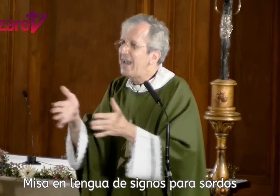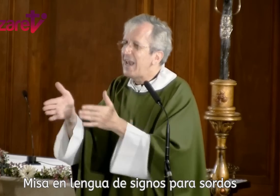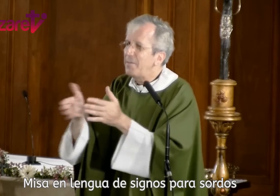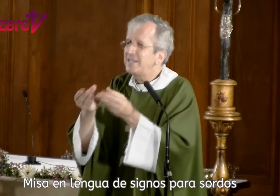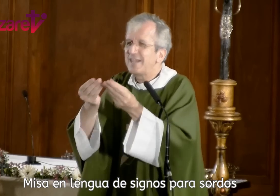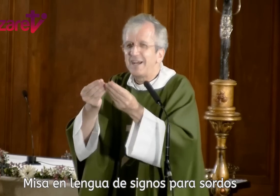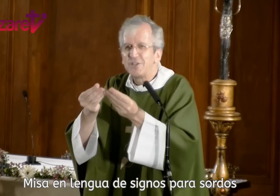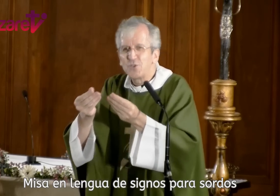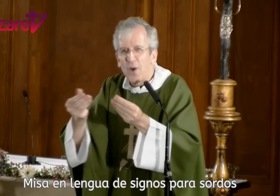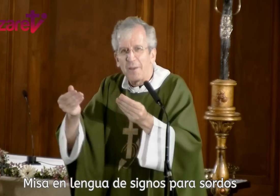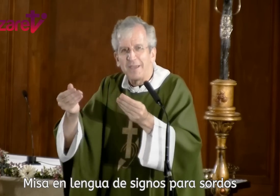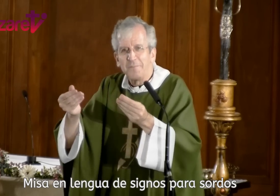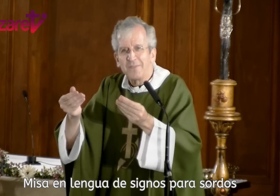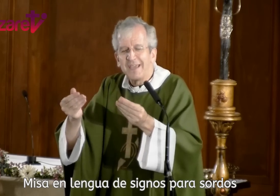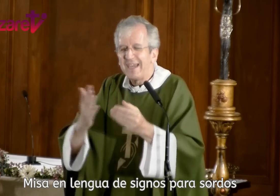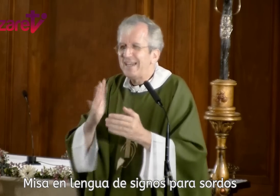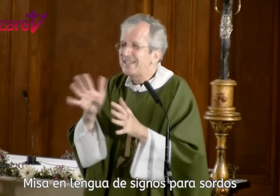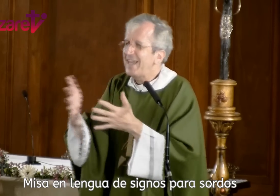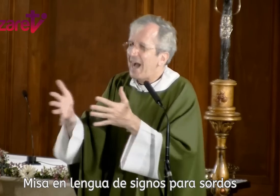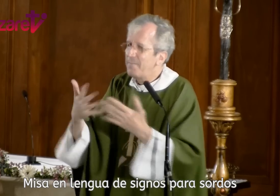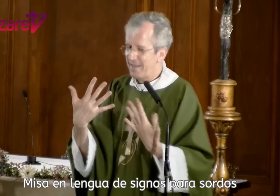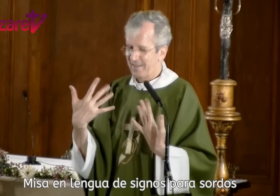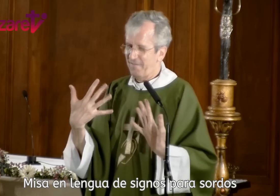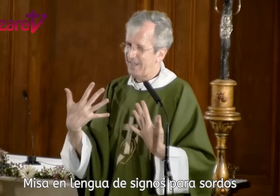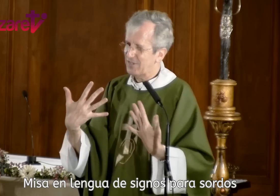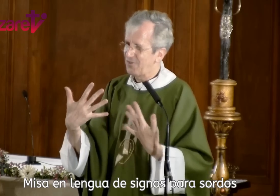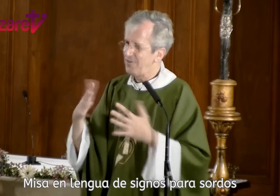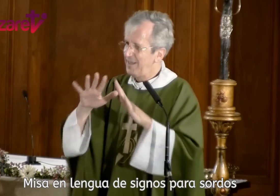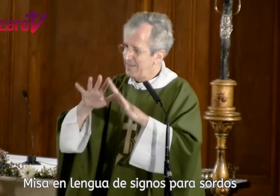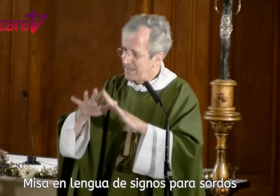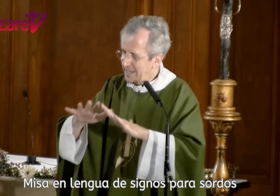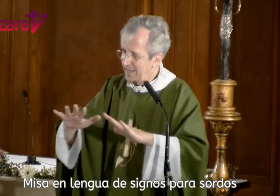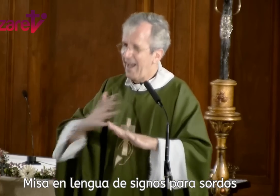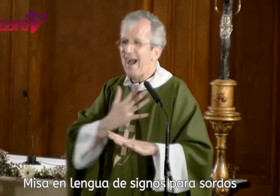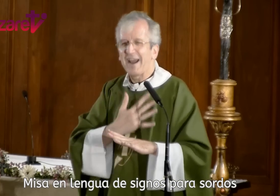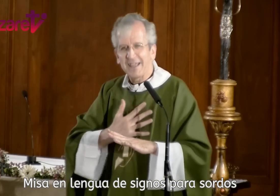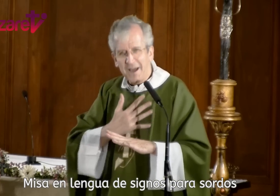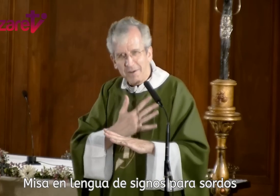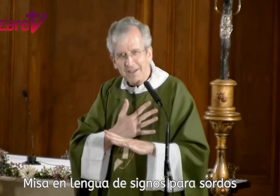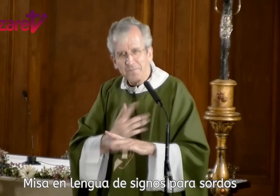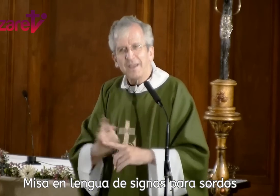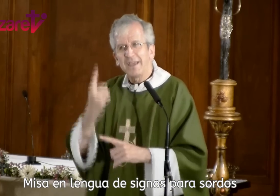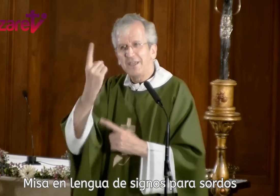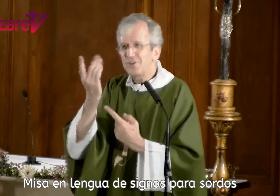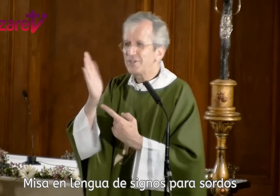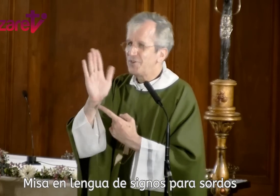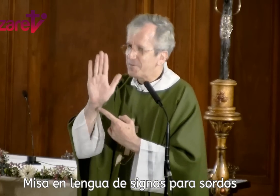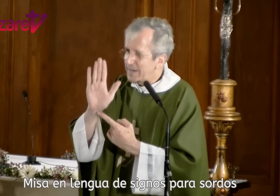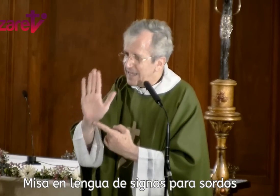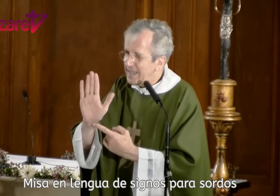la brisa suave, en ese ambiente fresco, agradable, que Dios nos